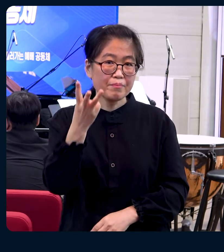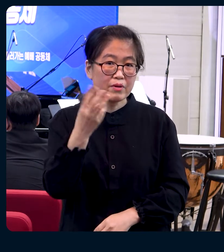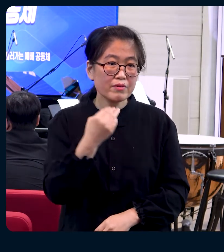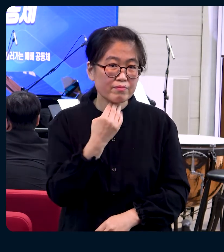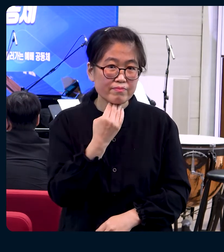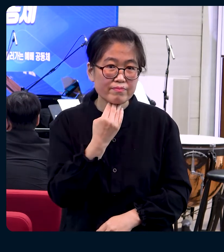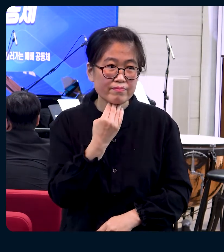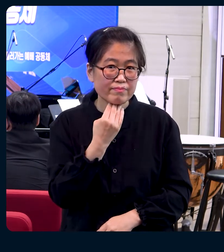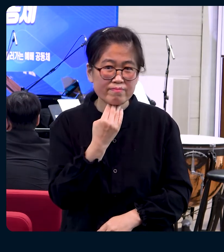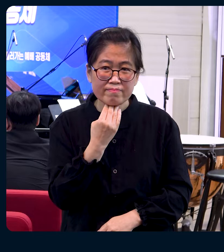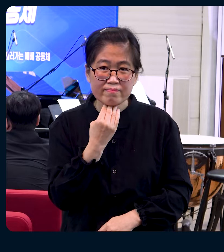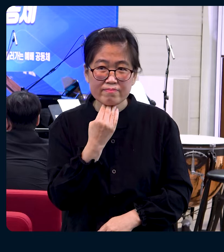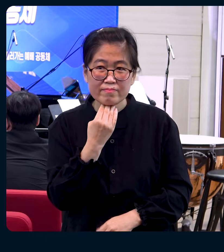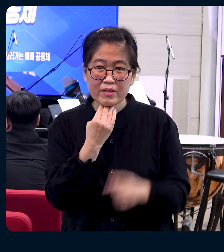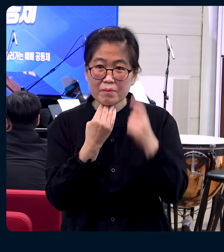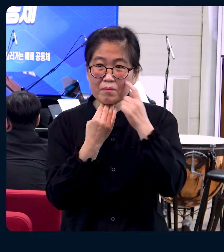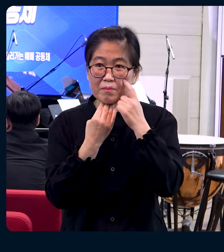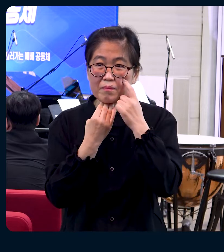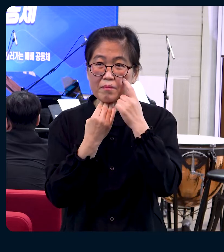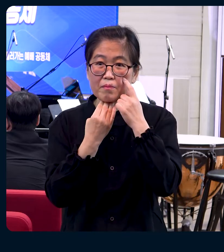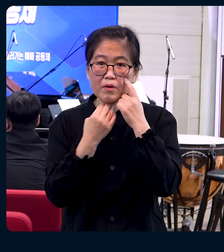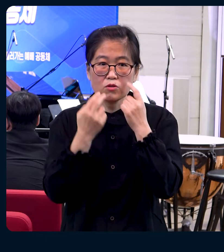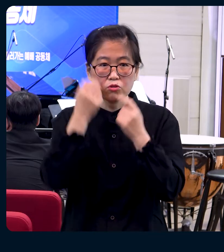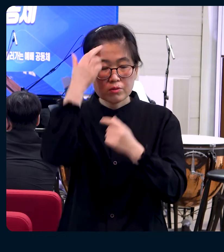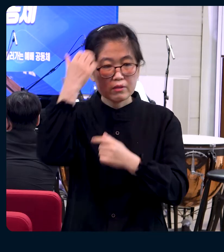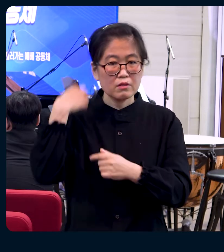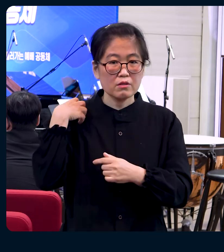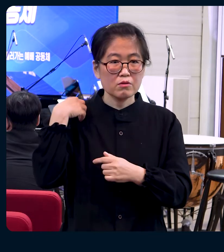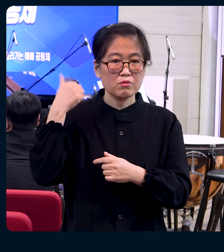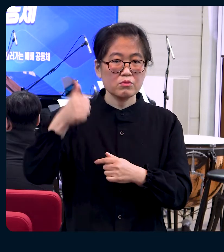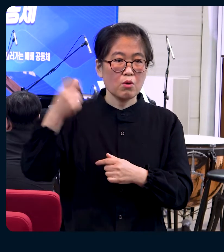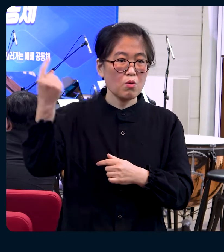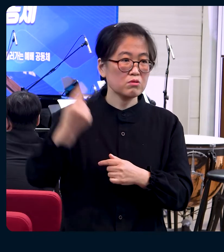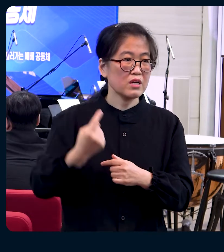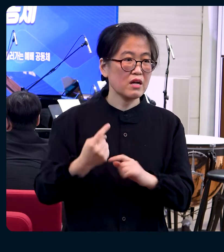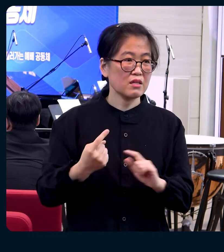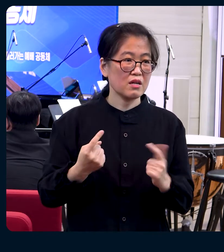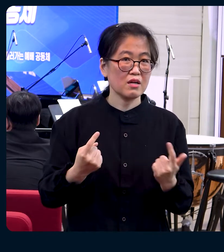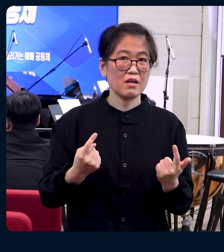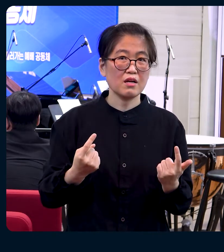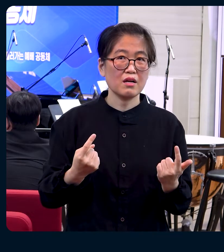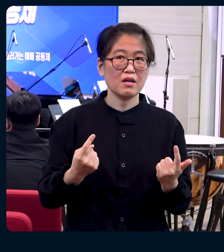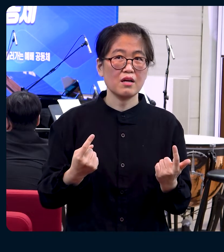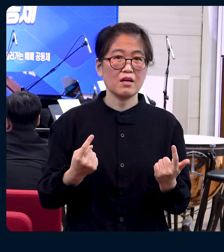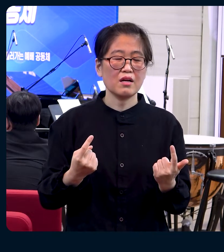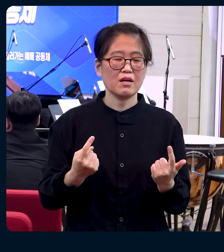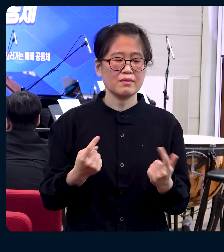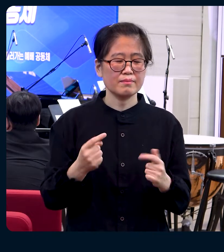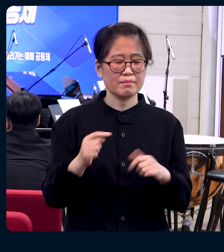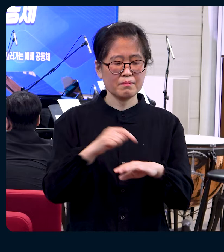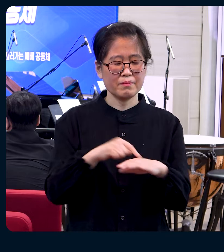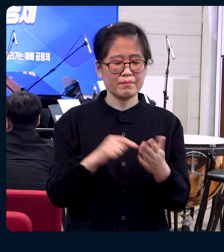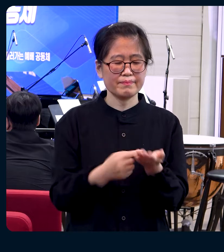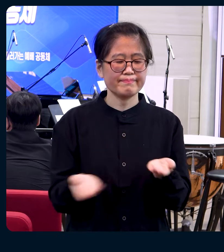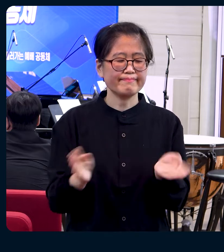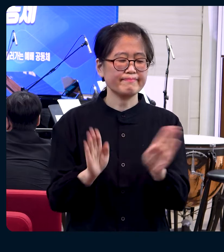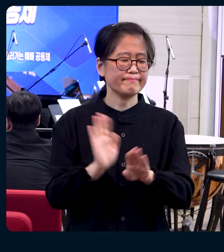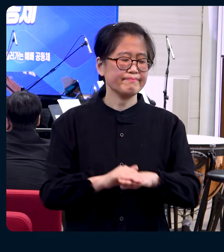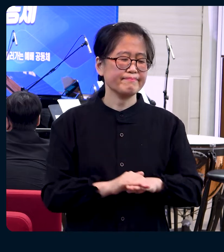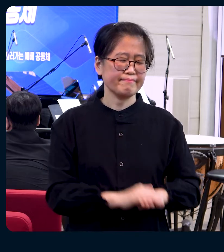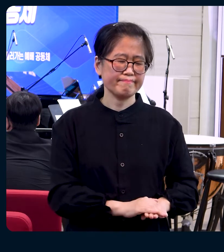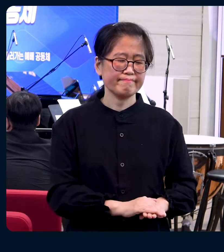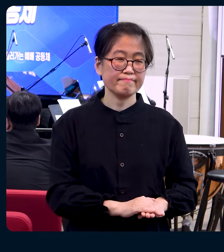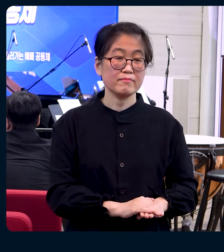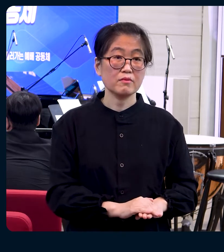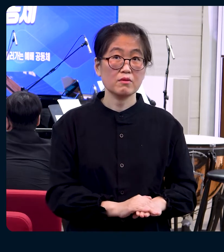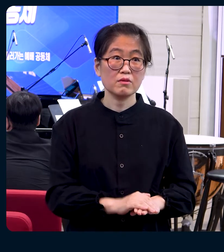3개월을 기다렸다고 생각해 보자고요. 그런데 술 맡은 관원장이 오지 않습니다. 그리고 마음을 잡습니다.